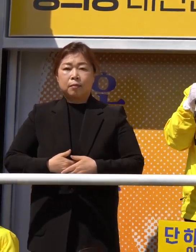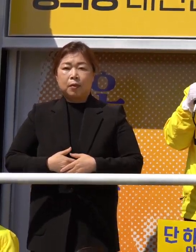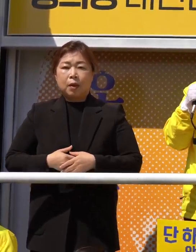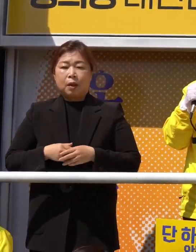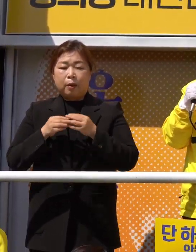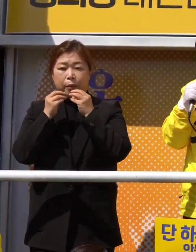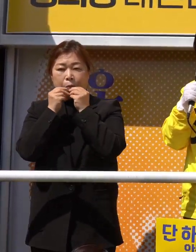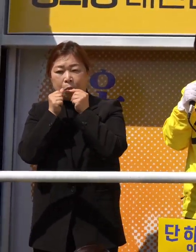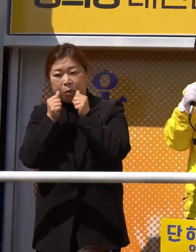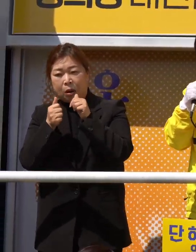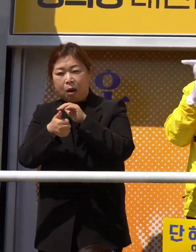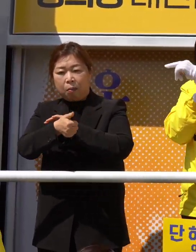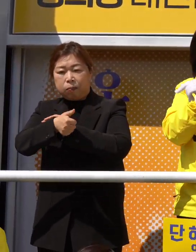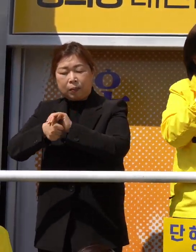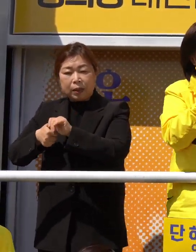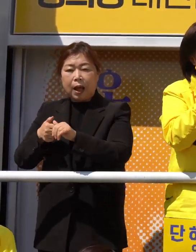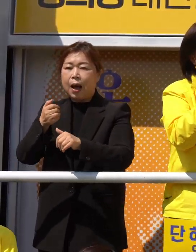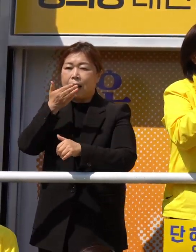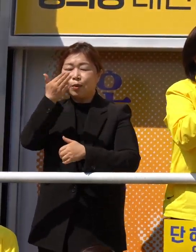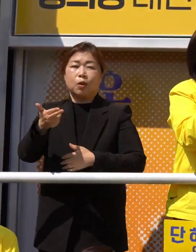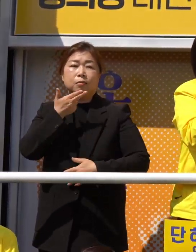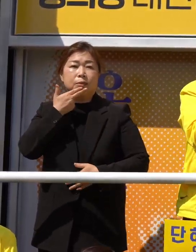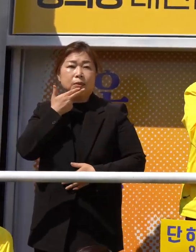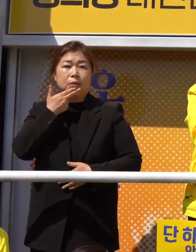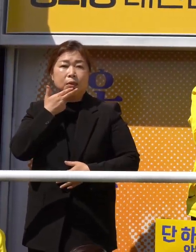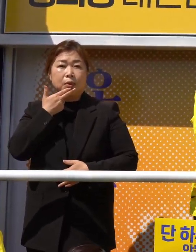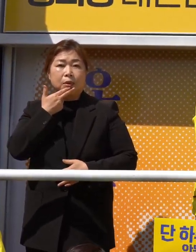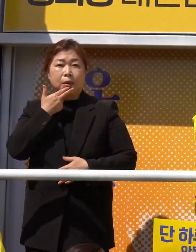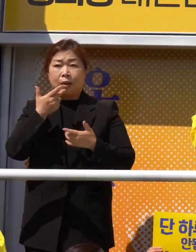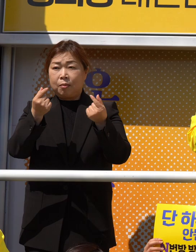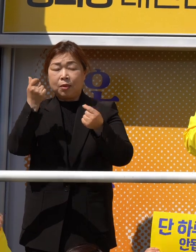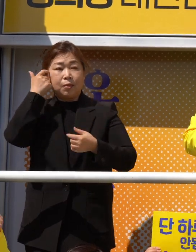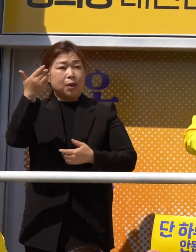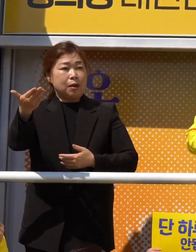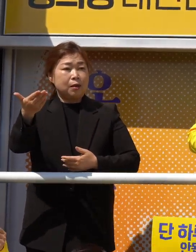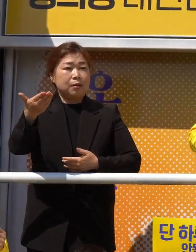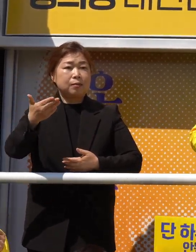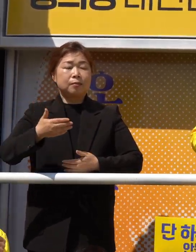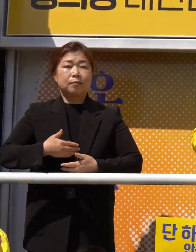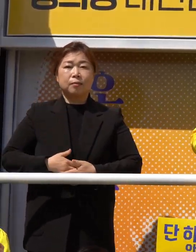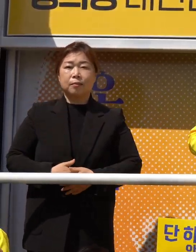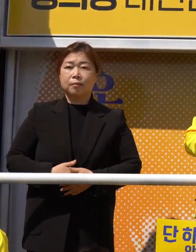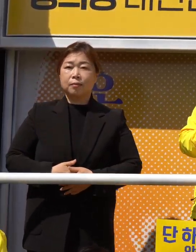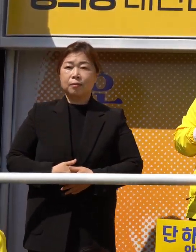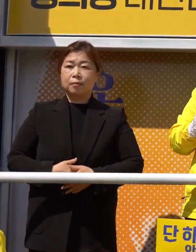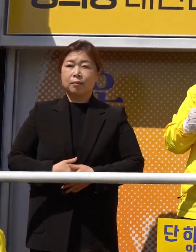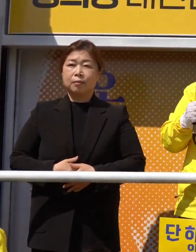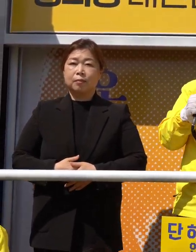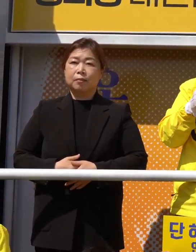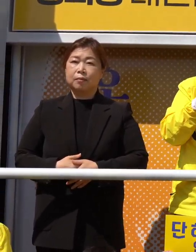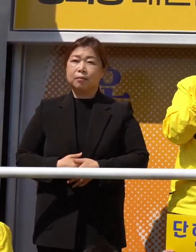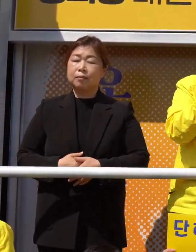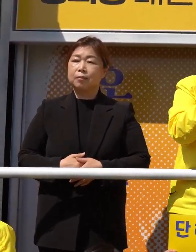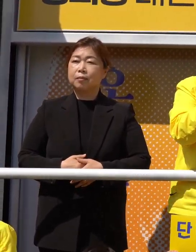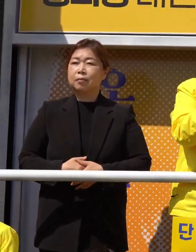어물쩍 넘어갈 수 없습니다. 안 그렇습니까, 여러분? 맞습니다.